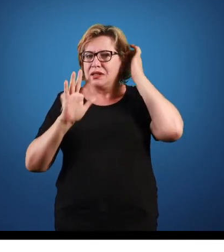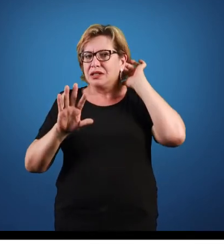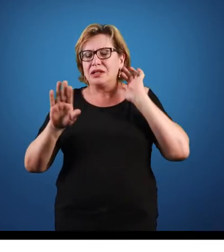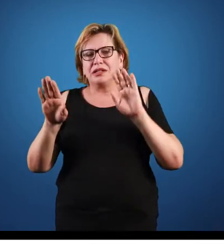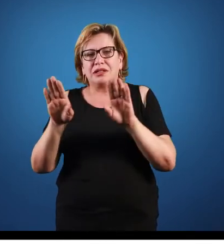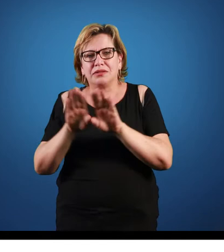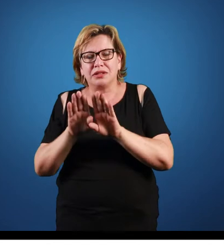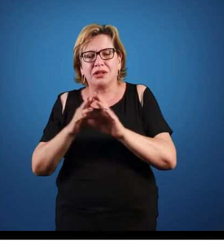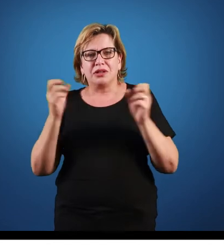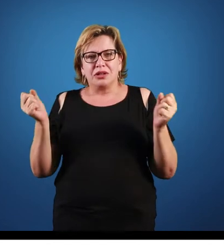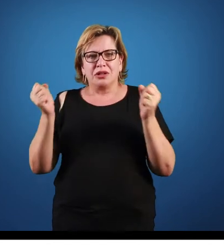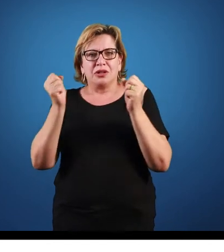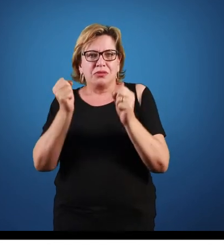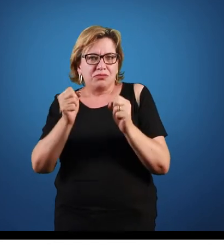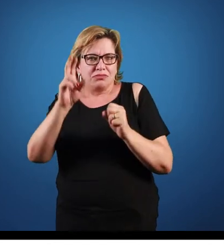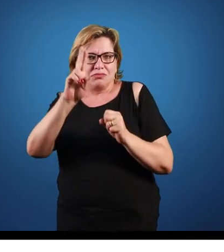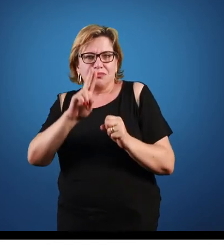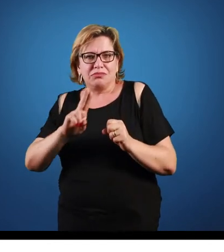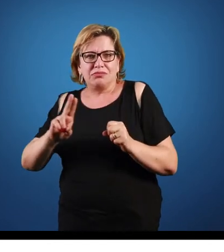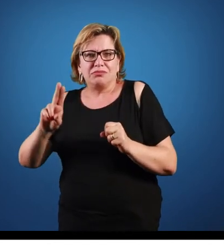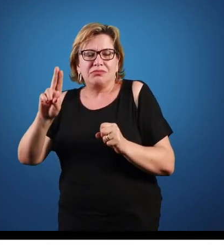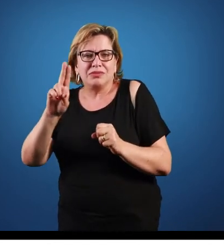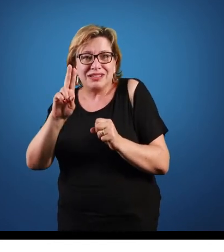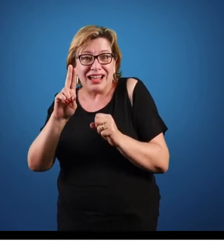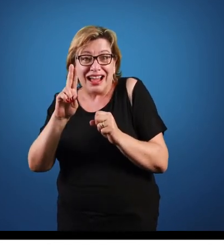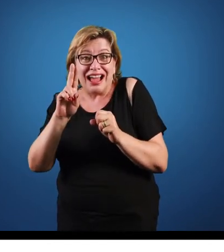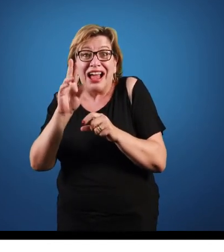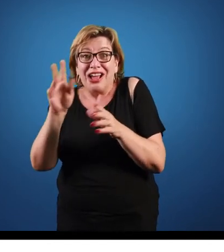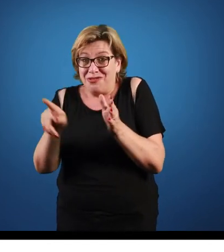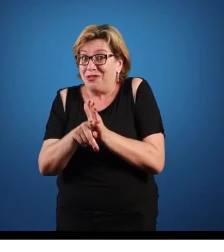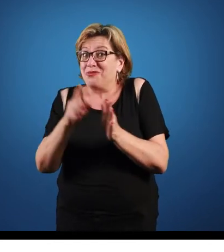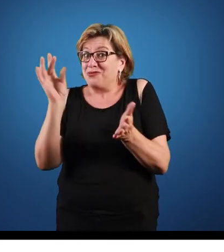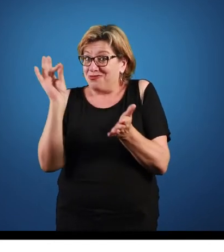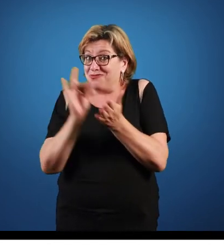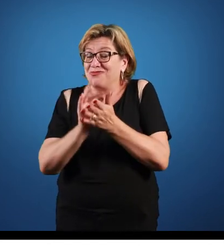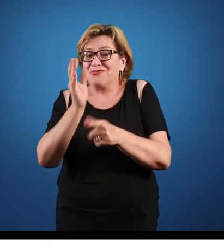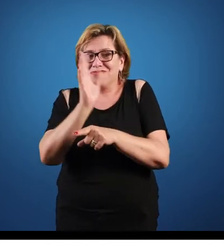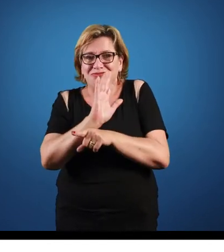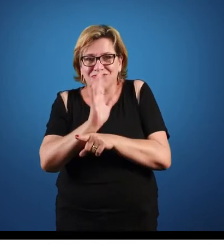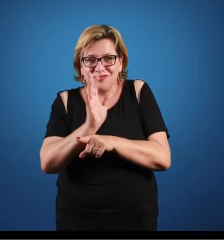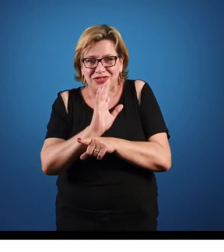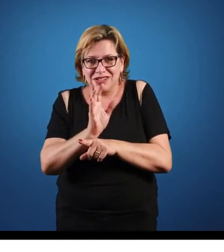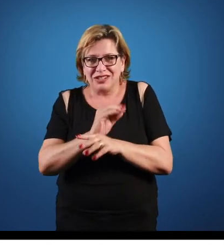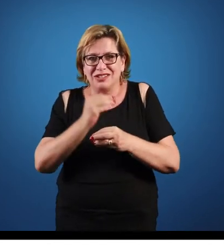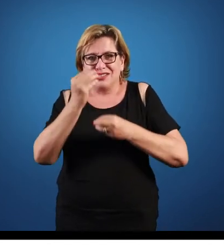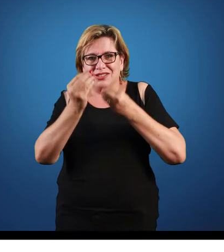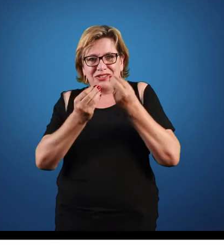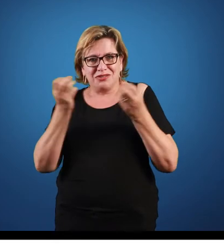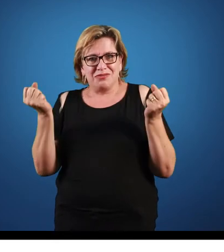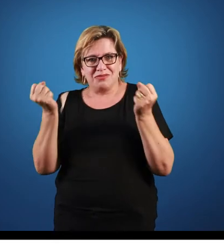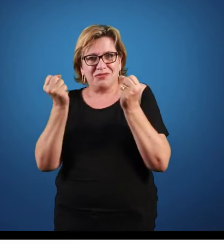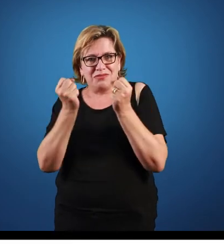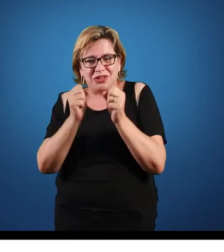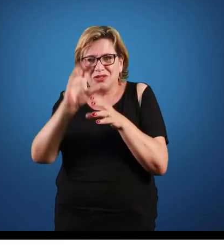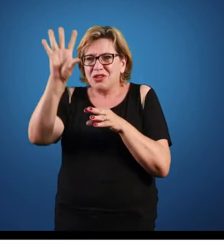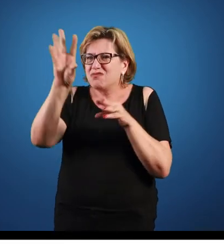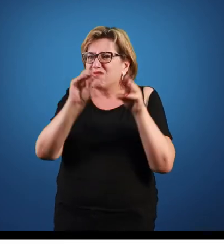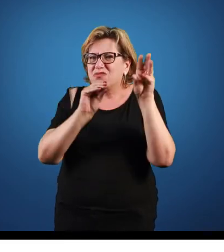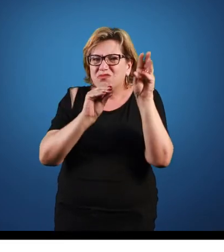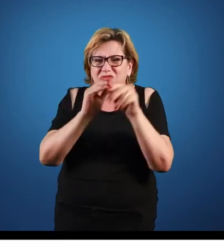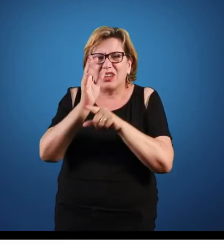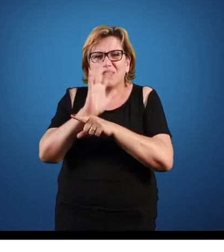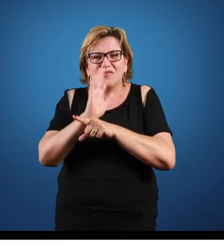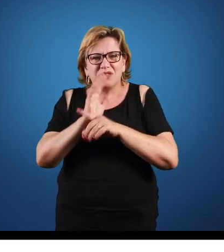quiser colocar no meio dependendo do do filme é livre a utilização da cena na internet tem muito a